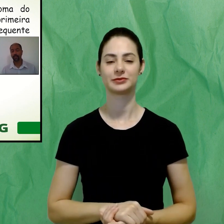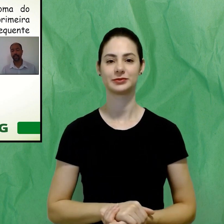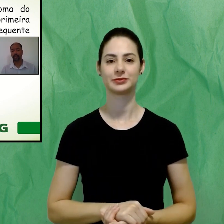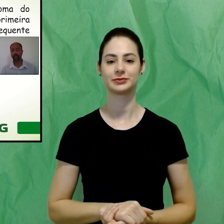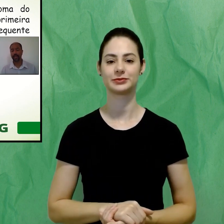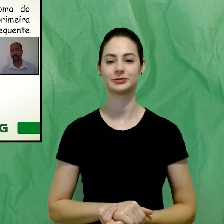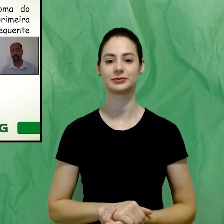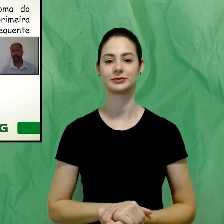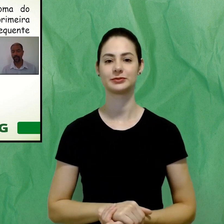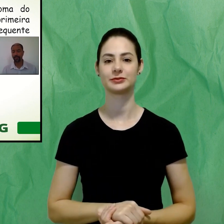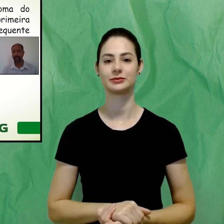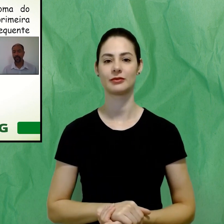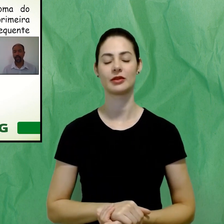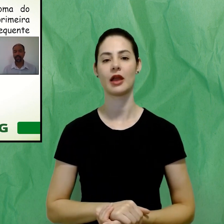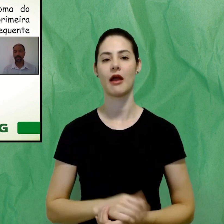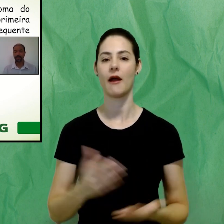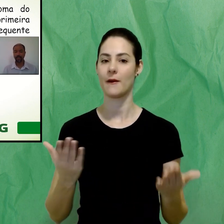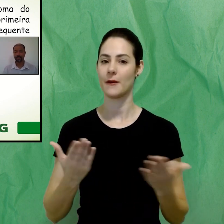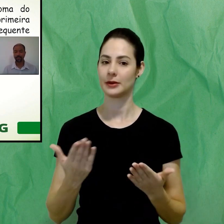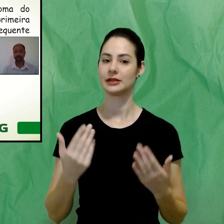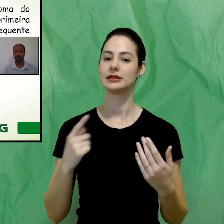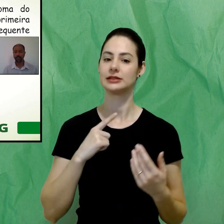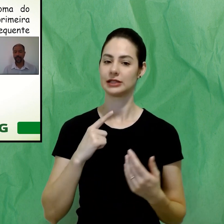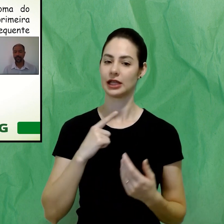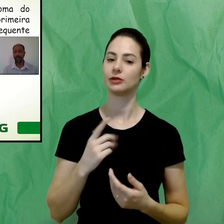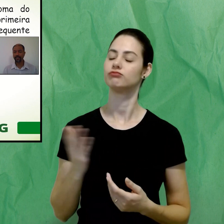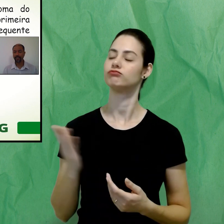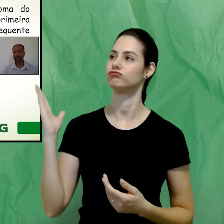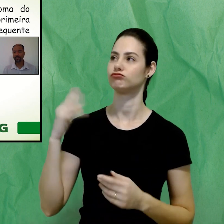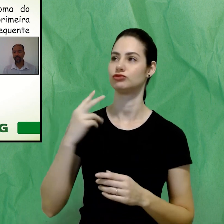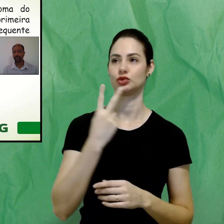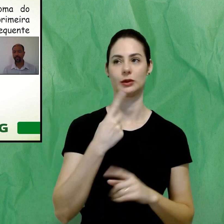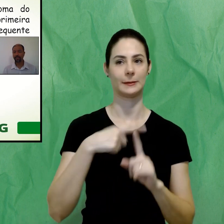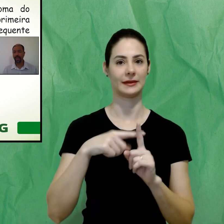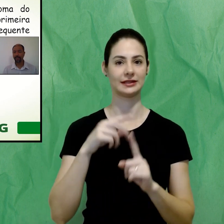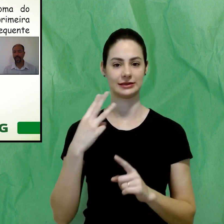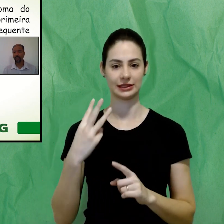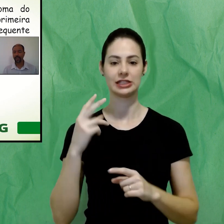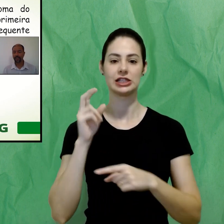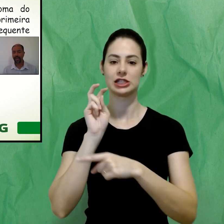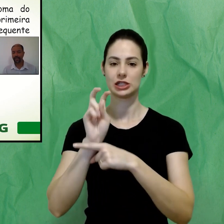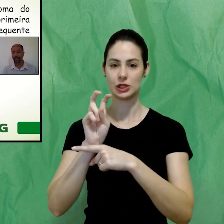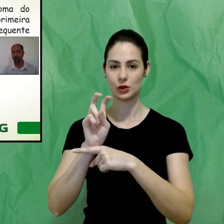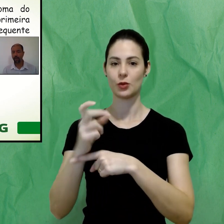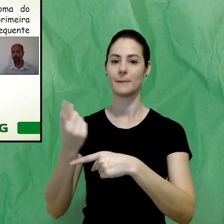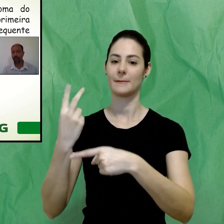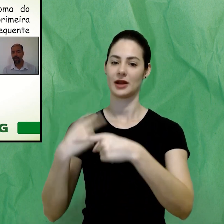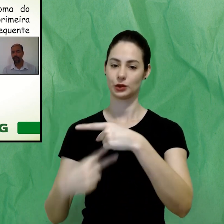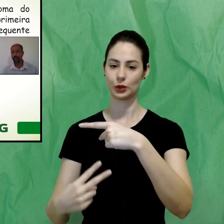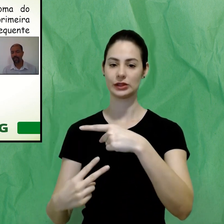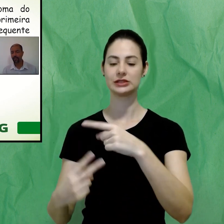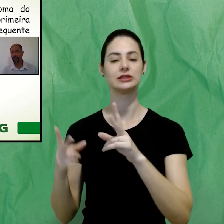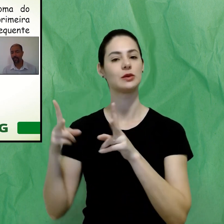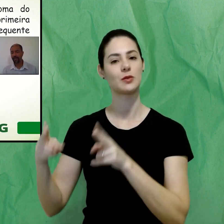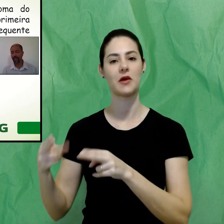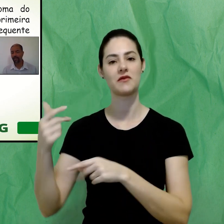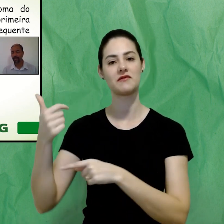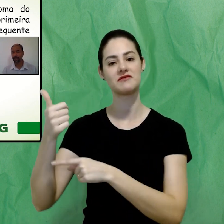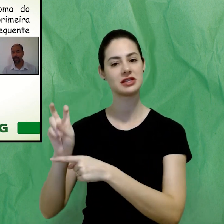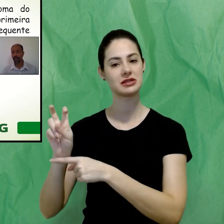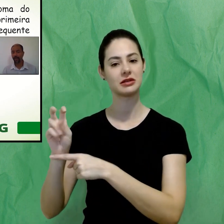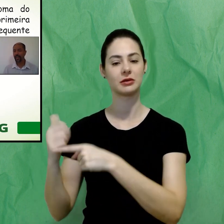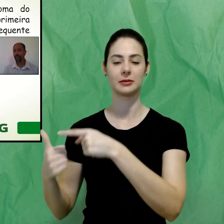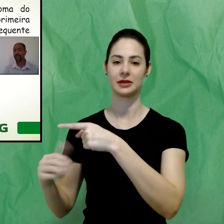pelo antecessor da segunda razão, 10. Então, nós temos que 2 mais 3, 5 está para 2, assim como 25 está